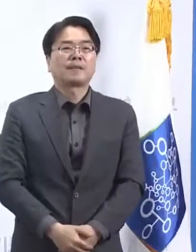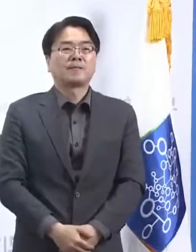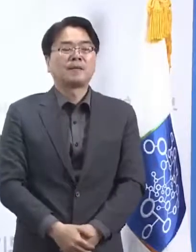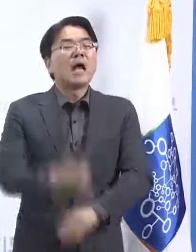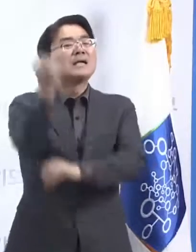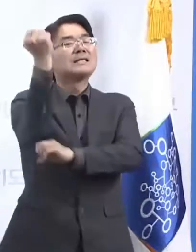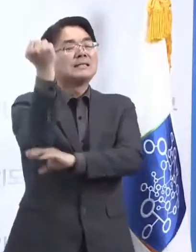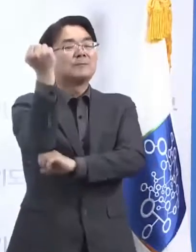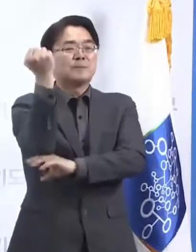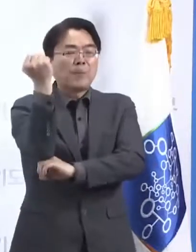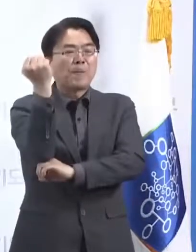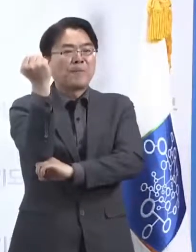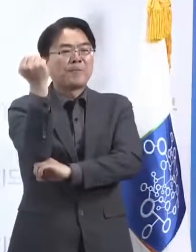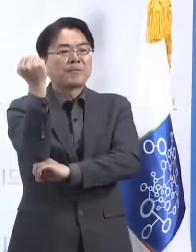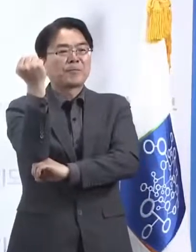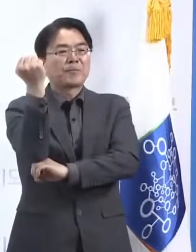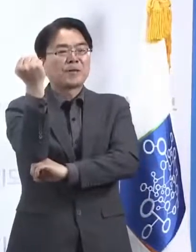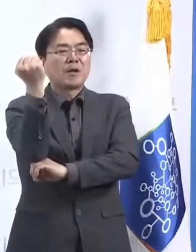기본적으로